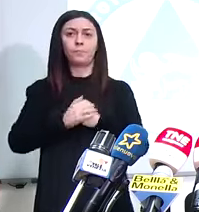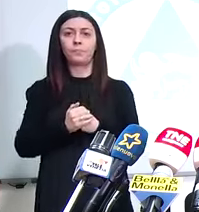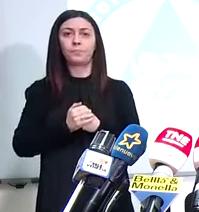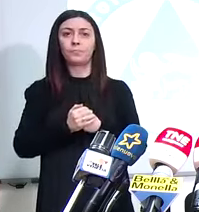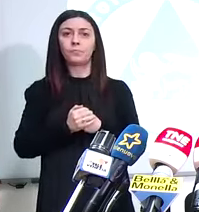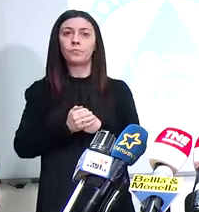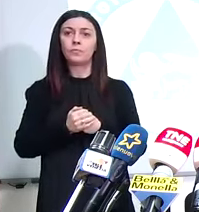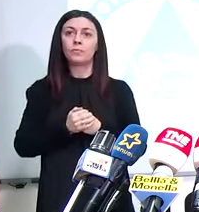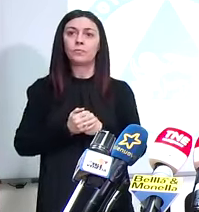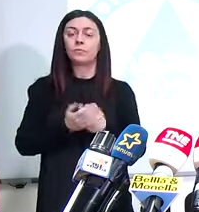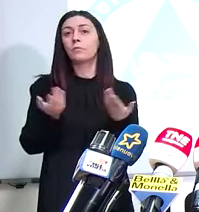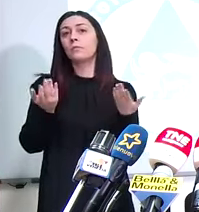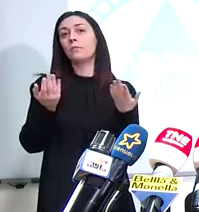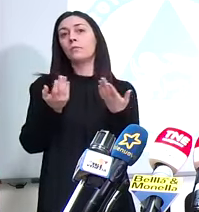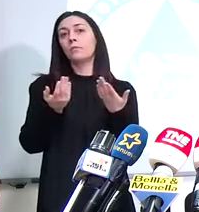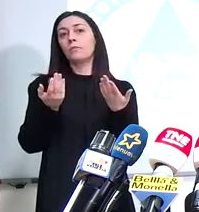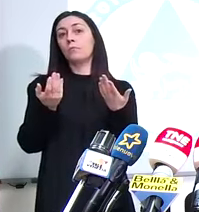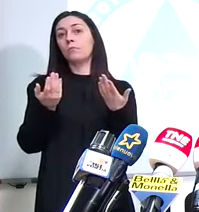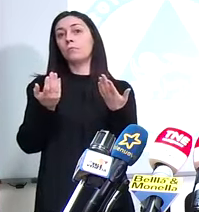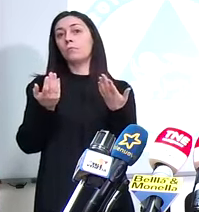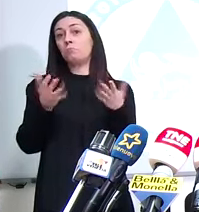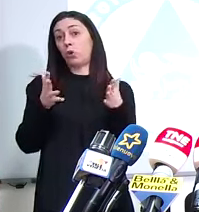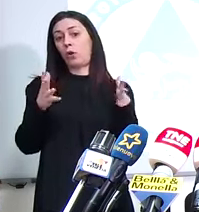con quello che accaduto